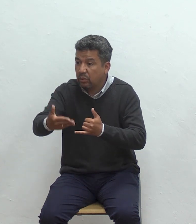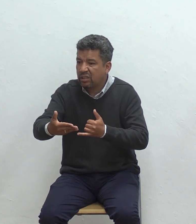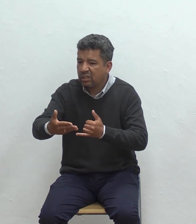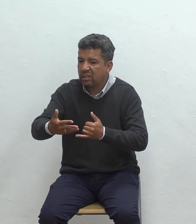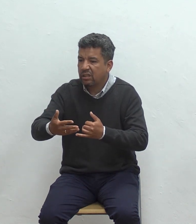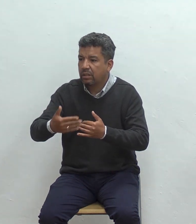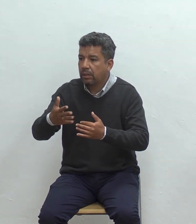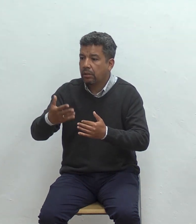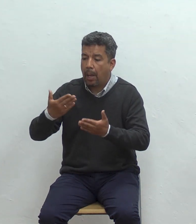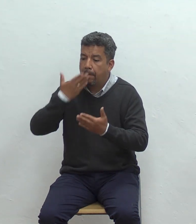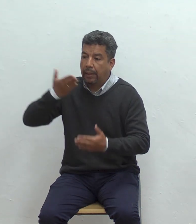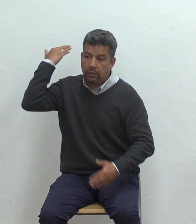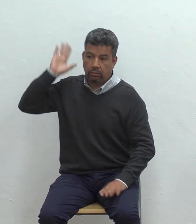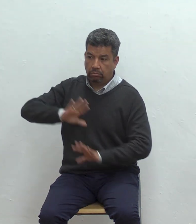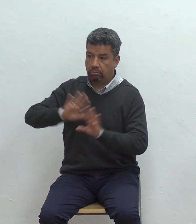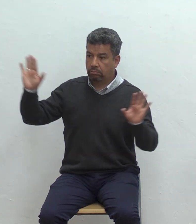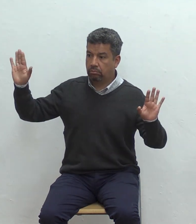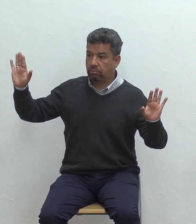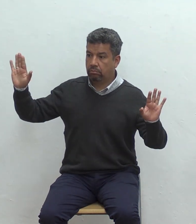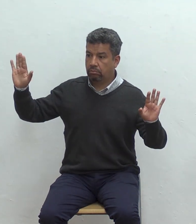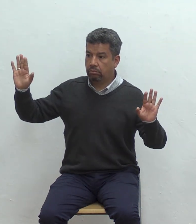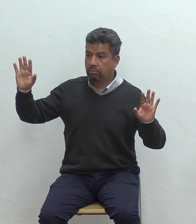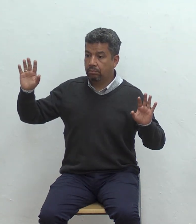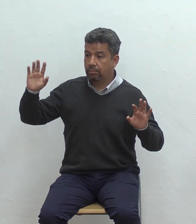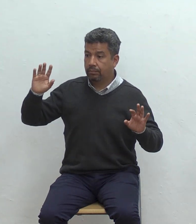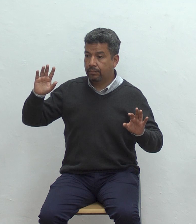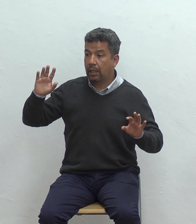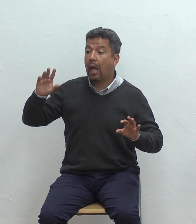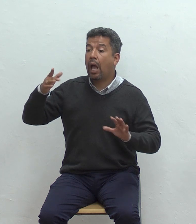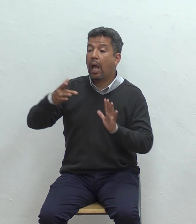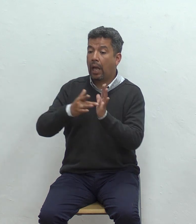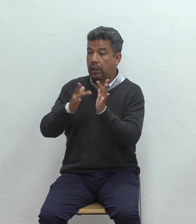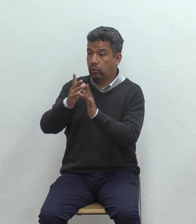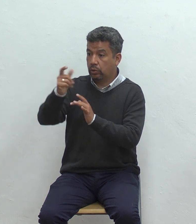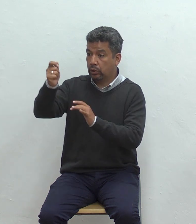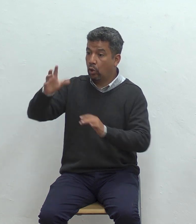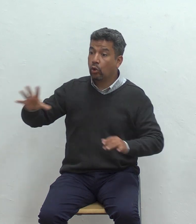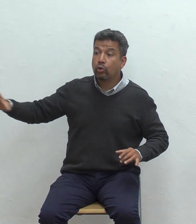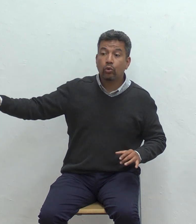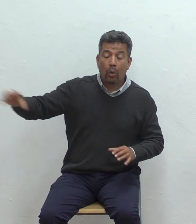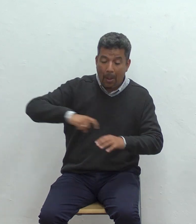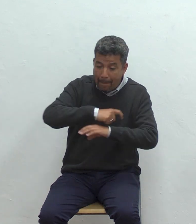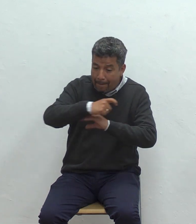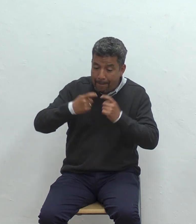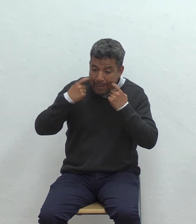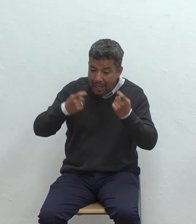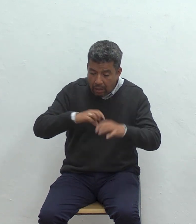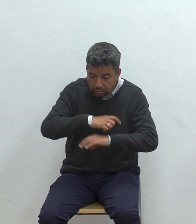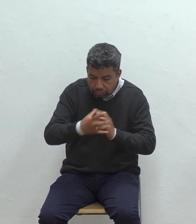¿qué? Pasado. Para Jesucristo, todos nuestros pecados son